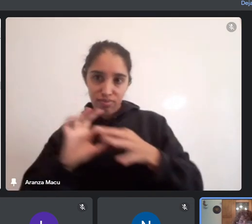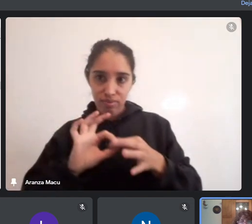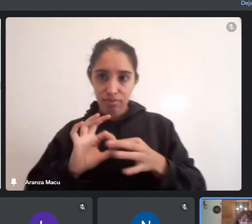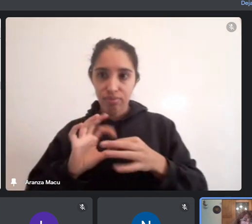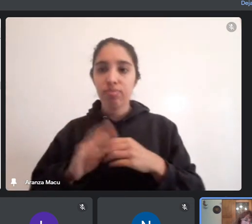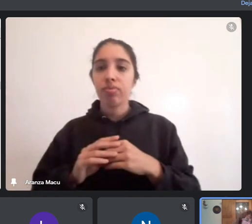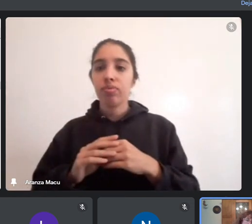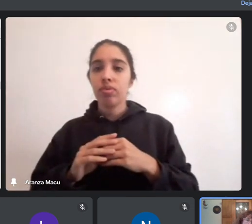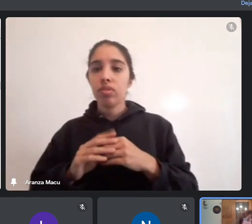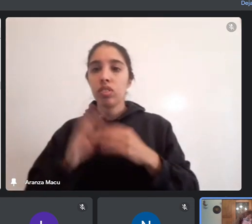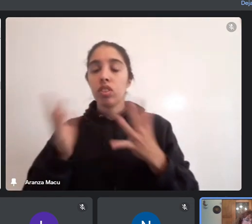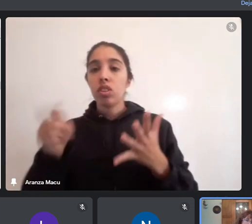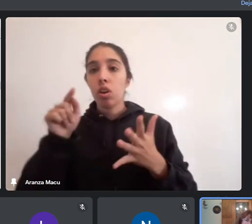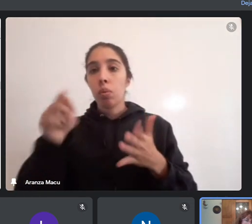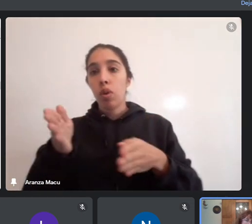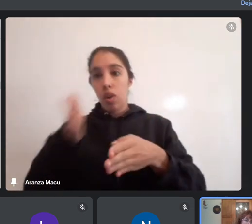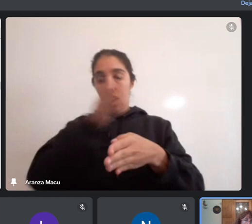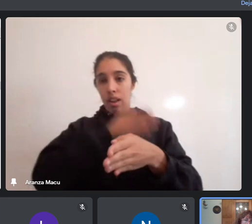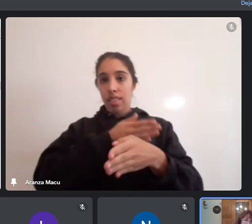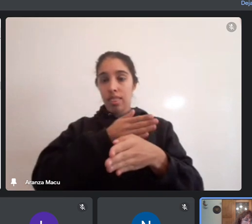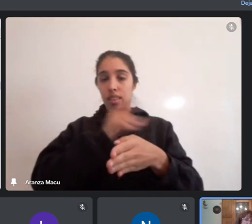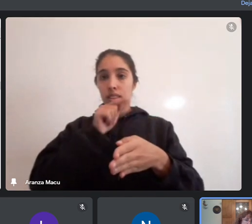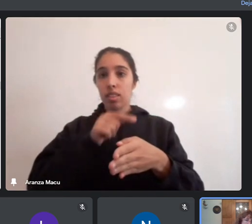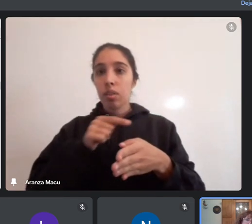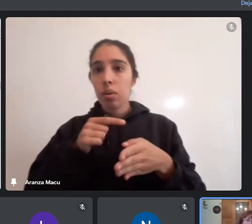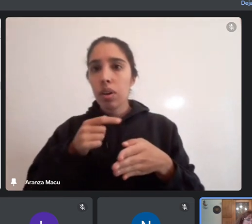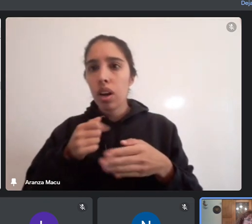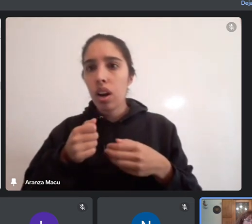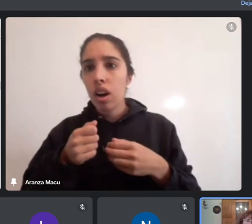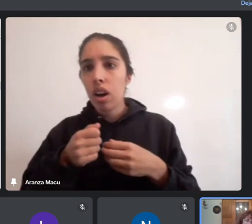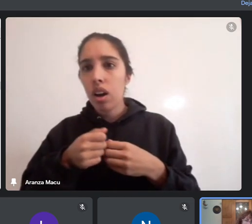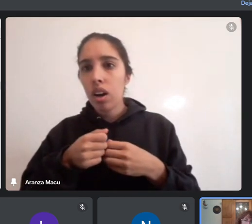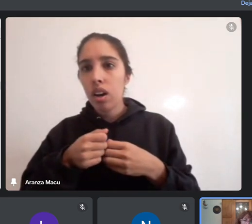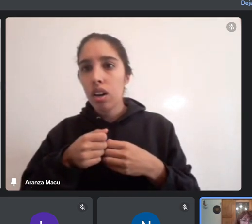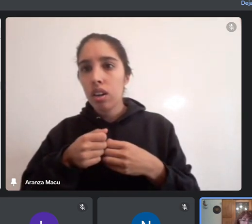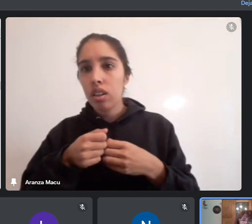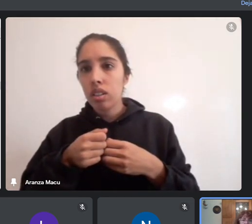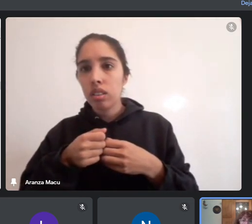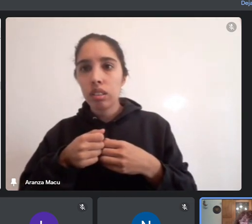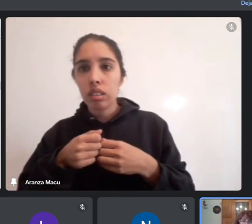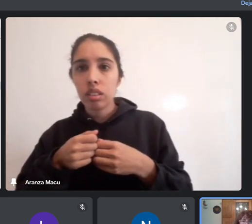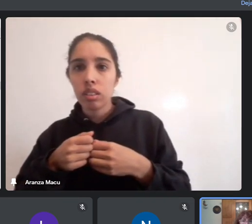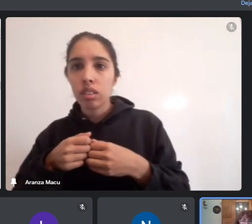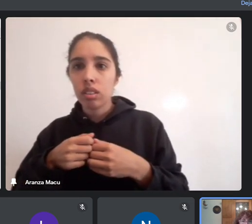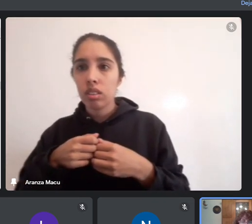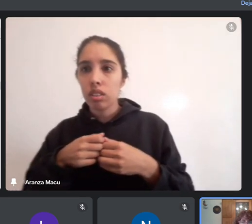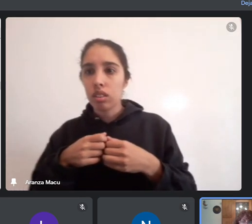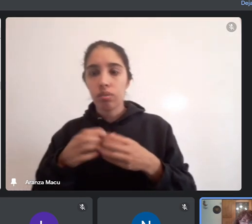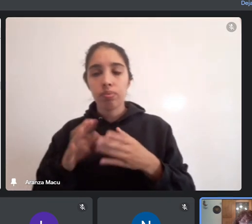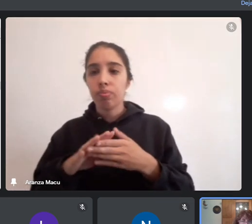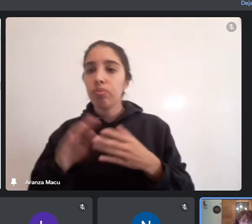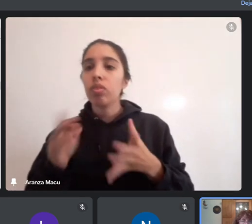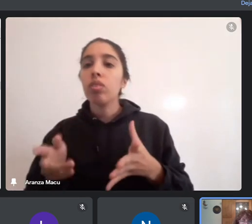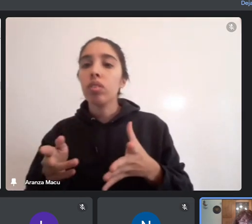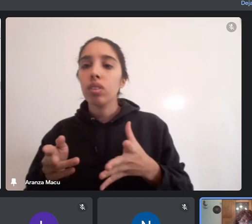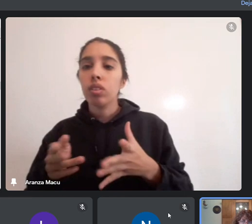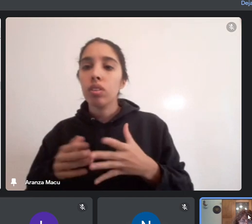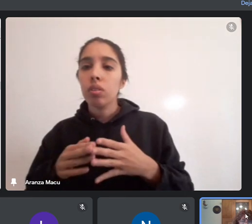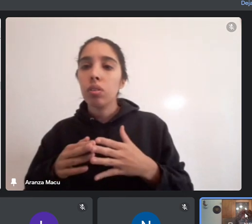para no repetirla, pone as well as. Pero sería un equivalente a and ahí. Es